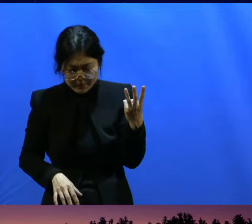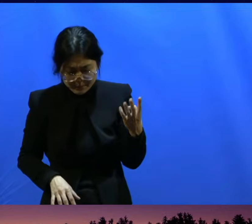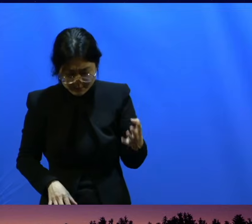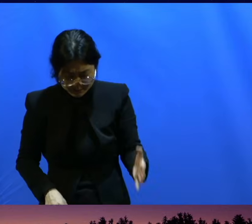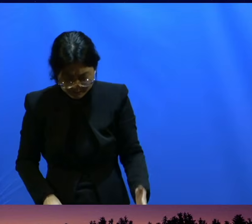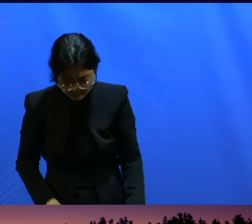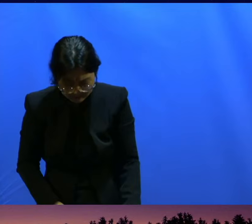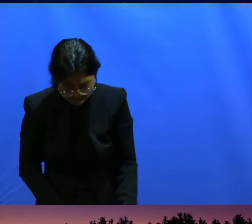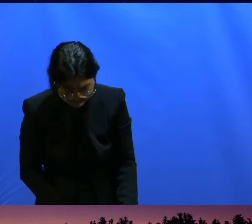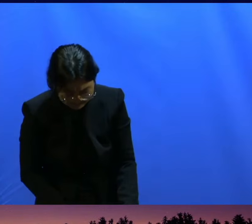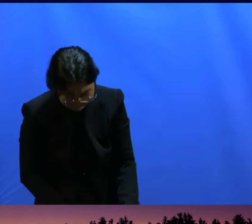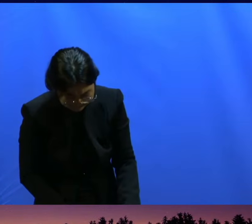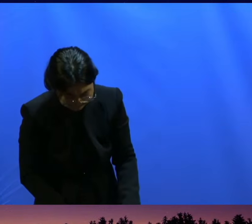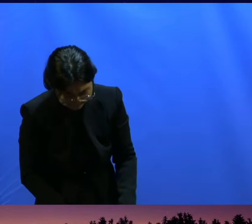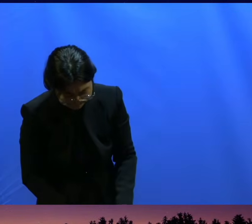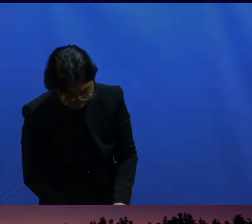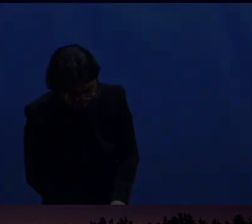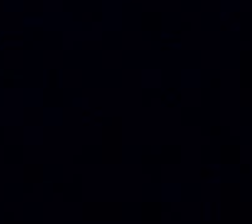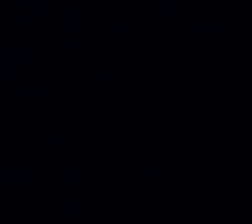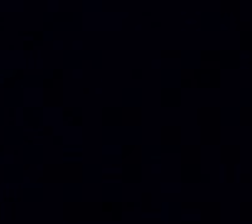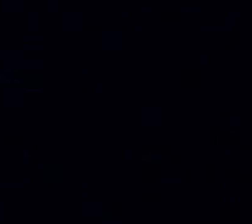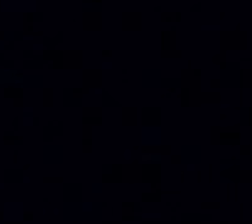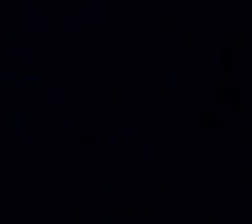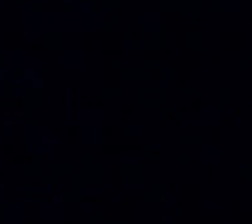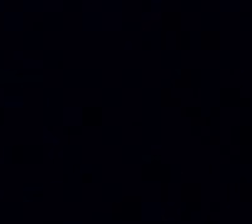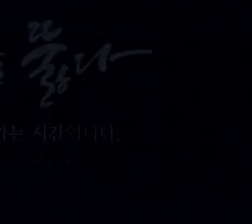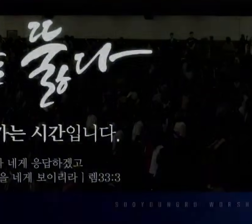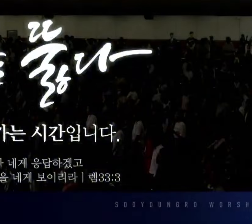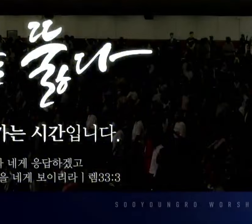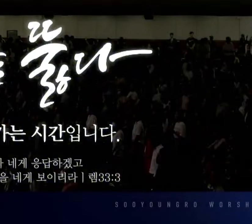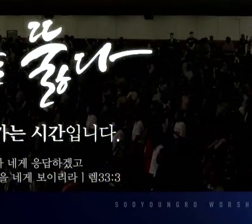아버지 감사합니다. 오늘 이 밤에 저희들에게 주신 말씀을